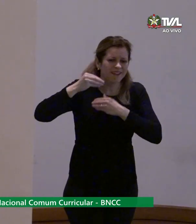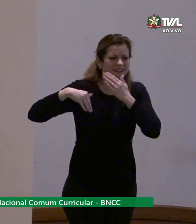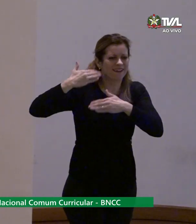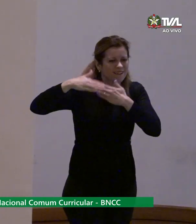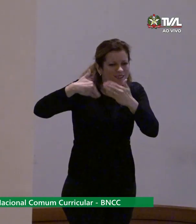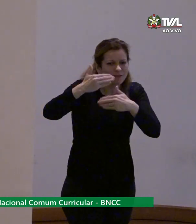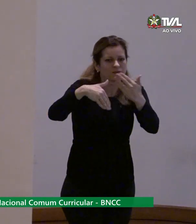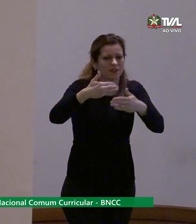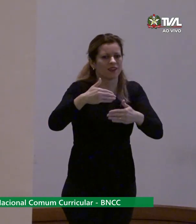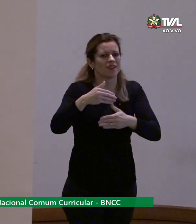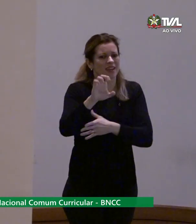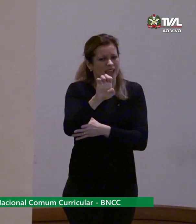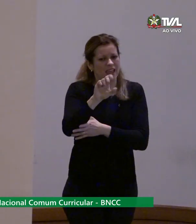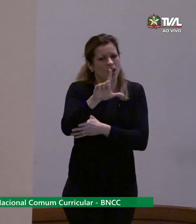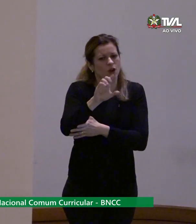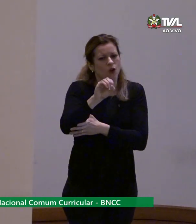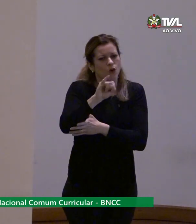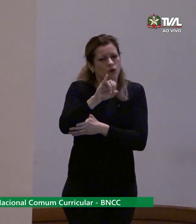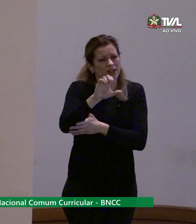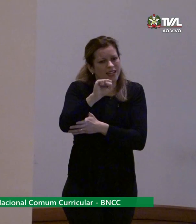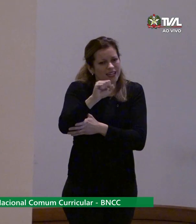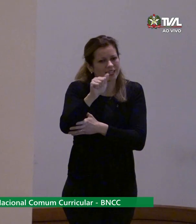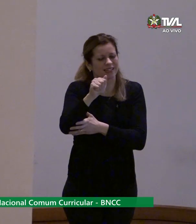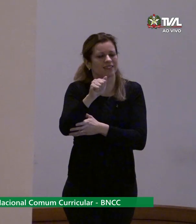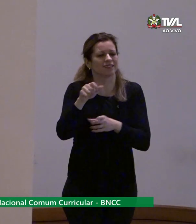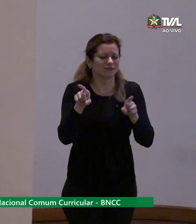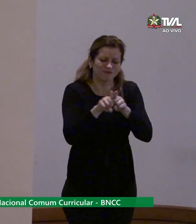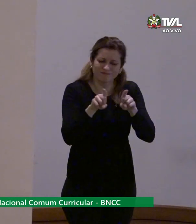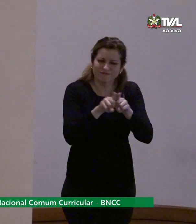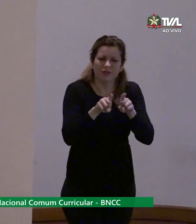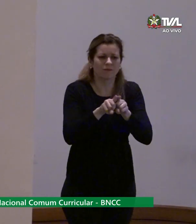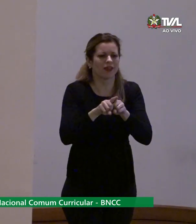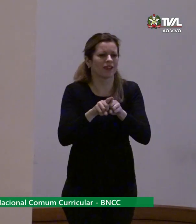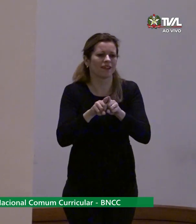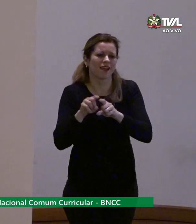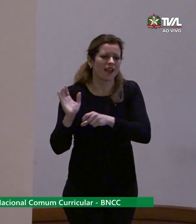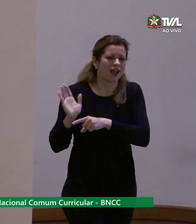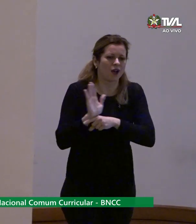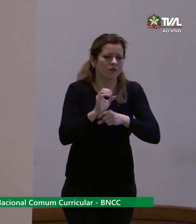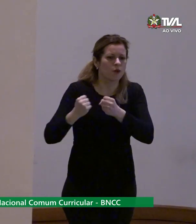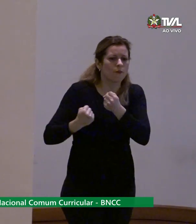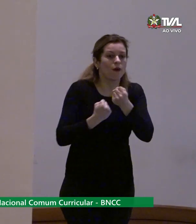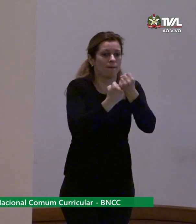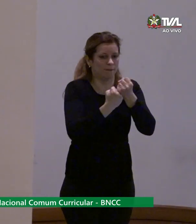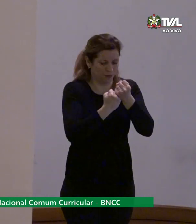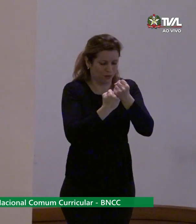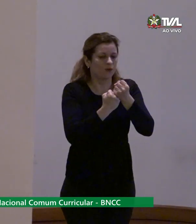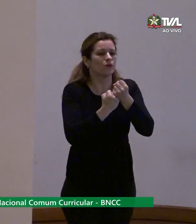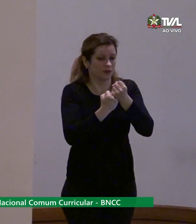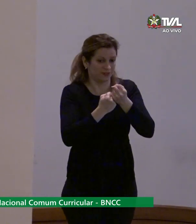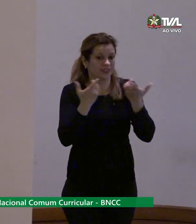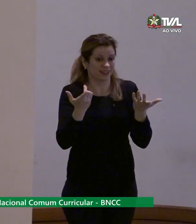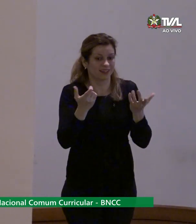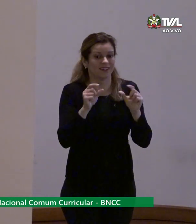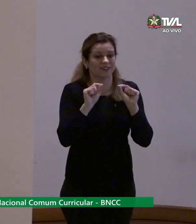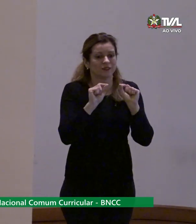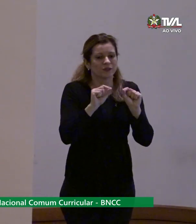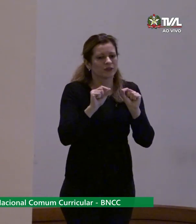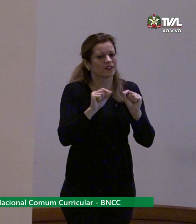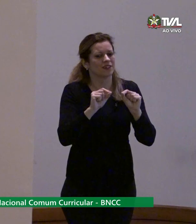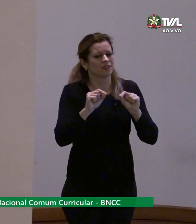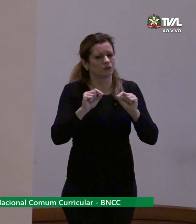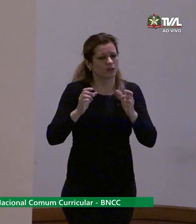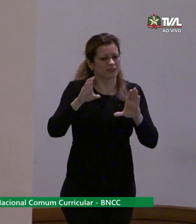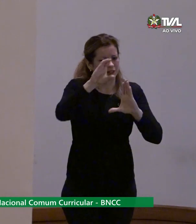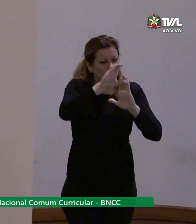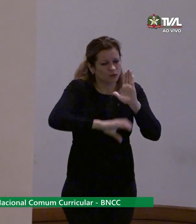Heloísa Rocha que em alguma medida é quem foi a talvez fundadora não sei se esse termo né mas quem mais e